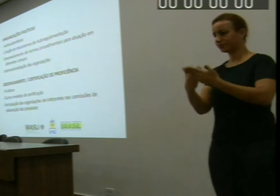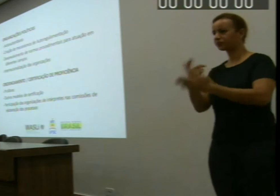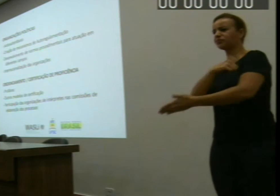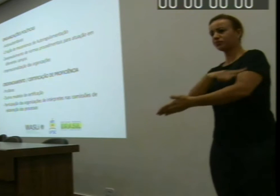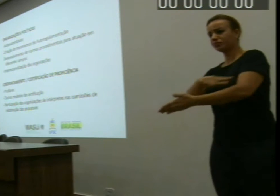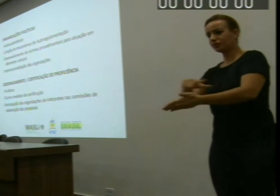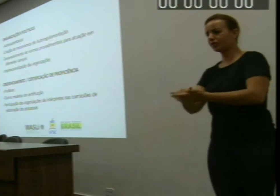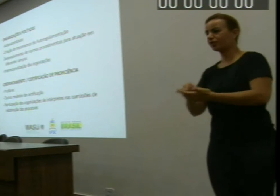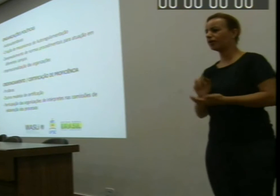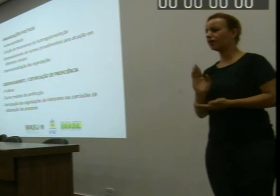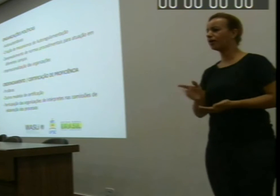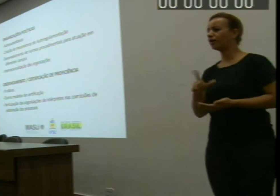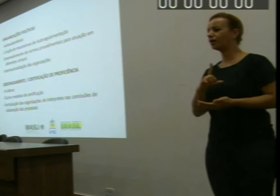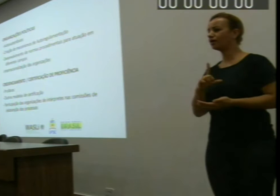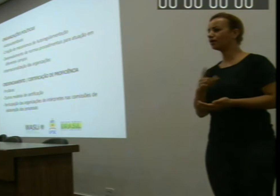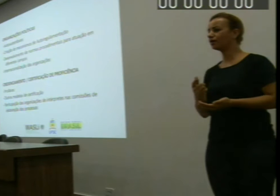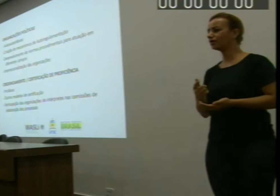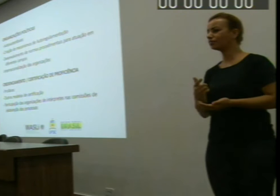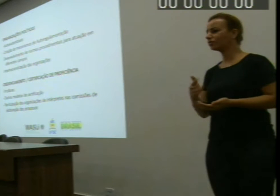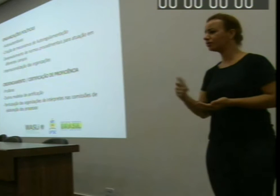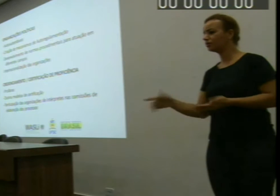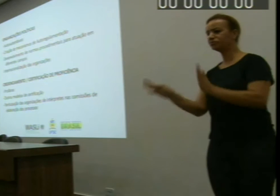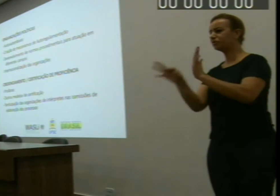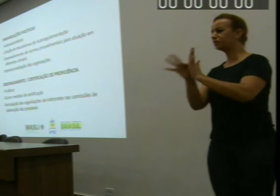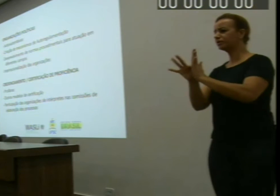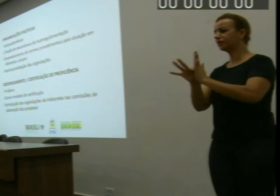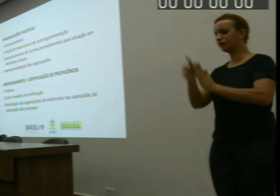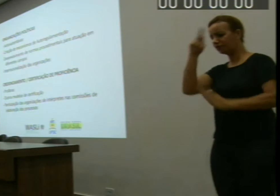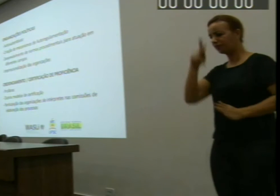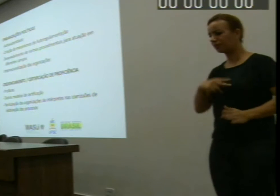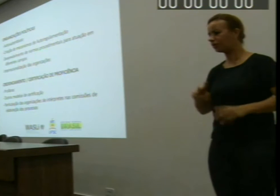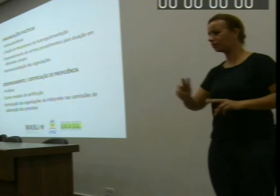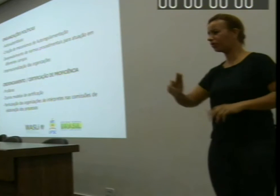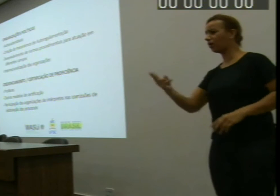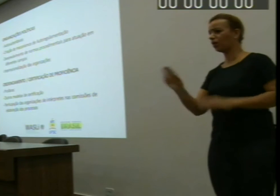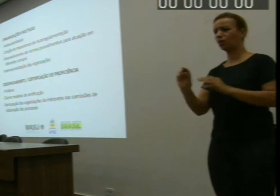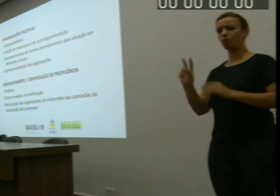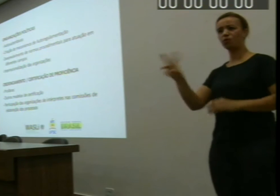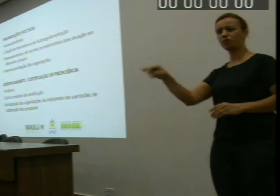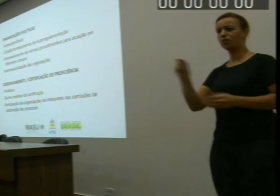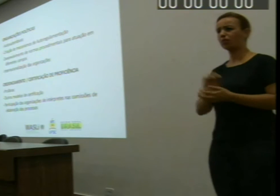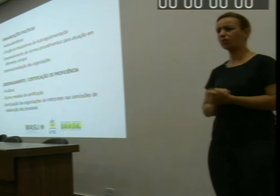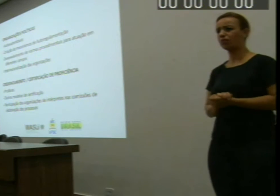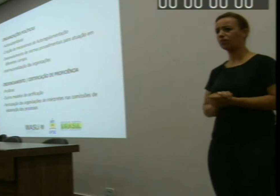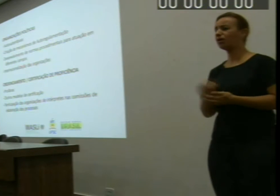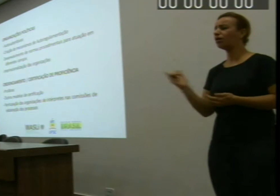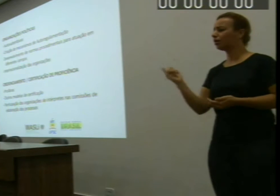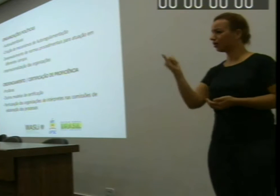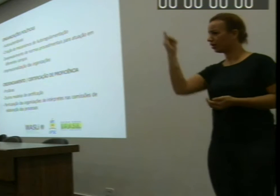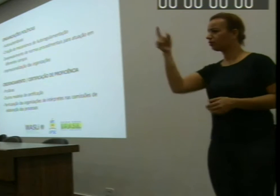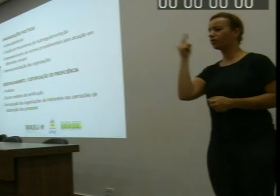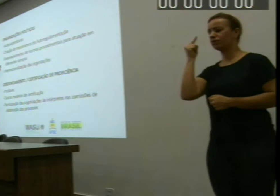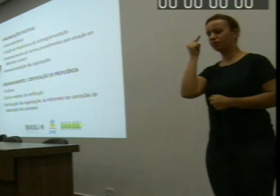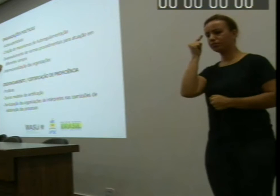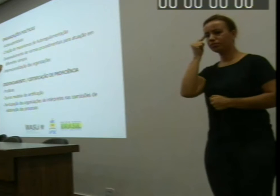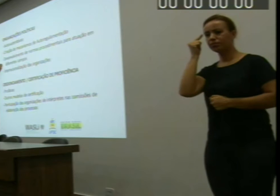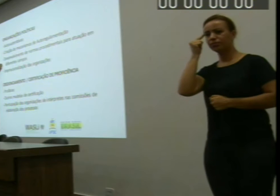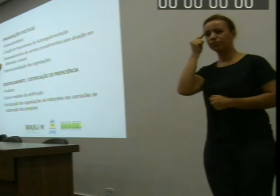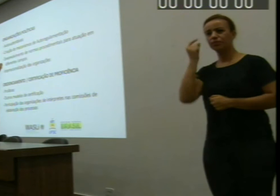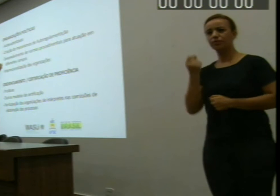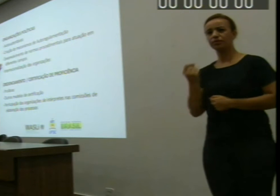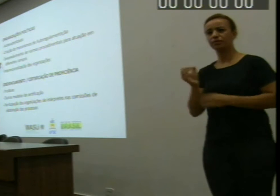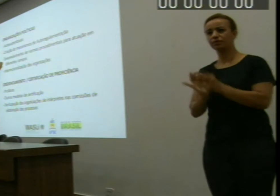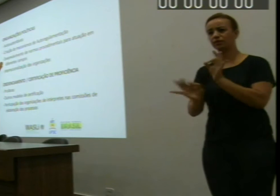não tem o detalhamento do que é tarefa e o que não é tarefa do intérprete educacional Então isso é muito importante a gente pensar na nas